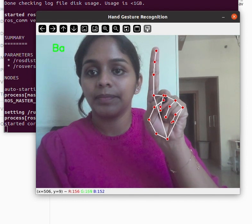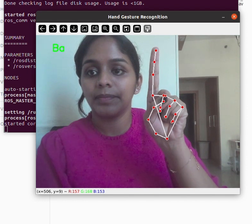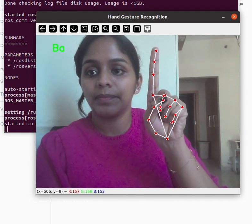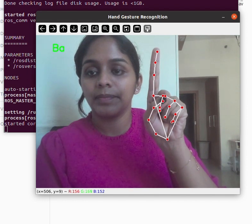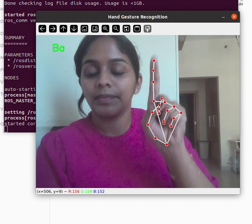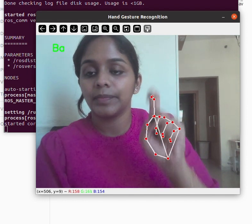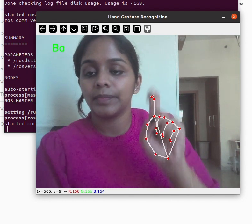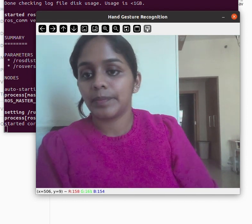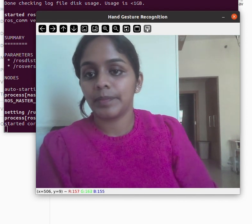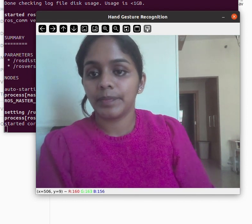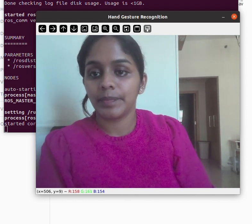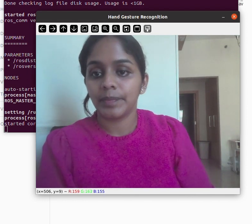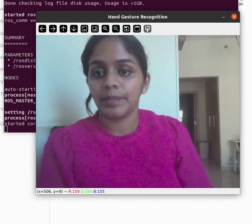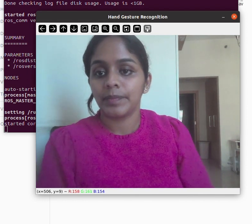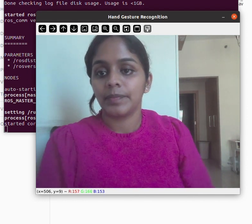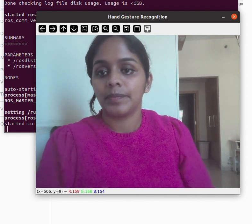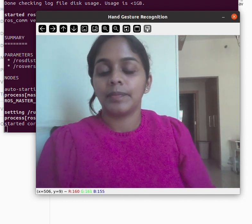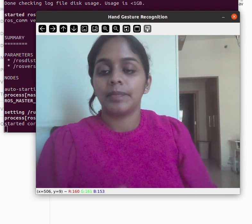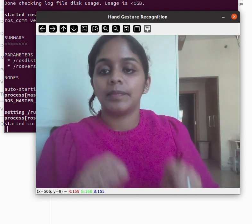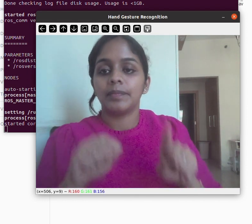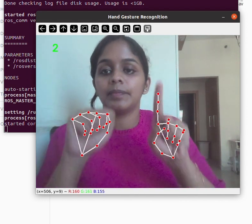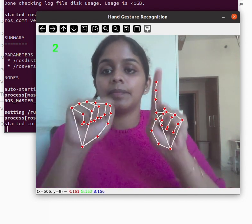ب